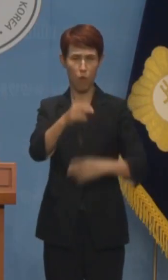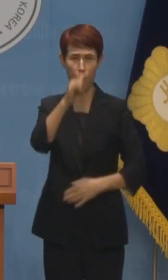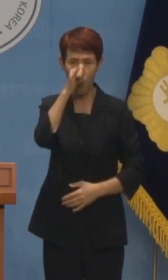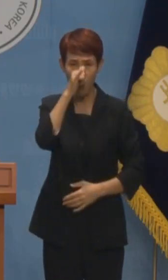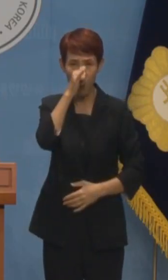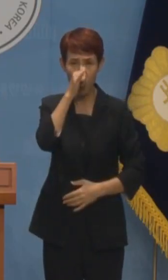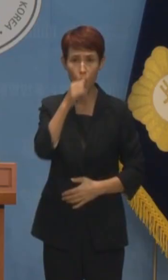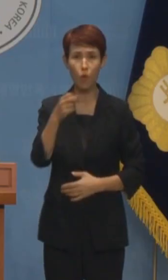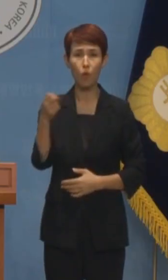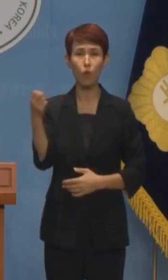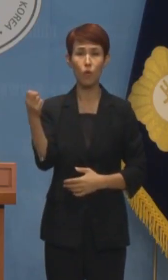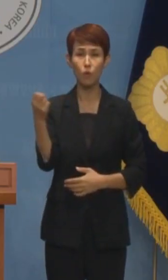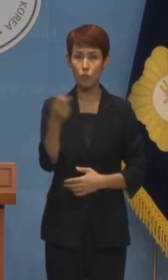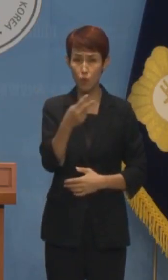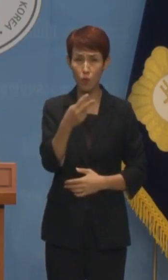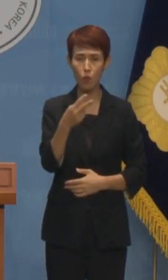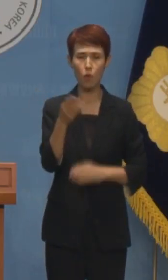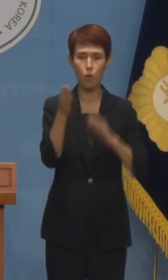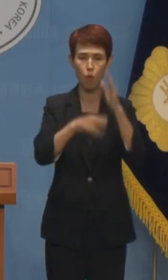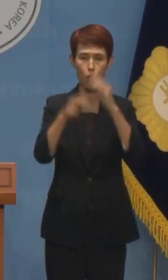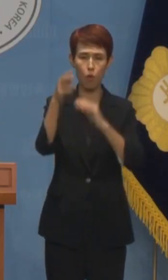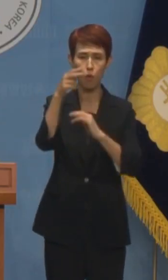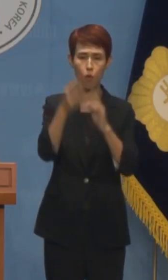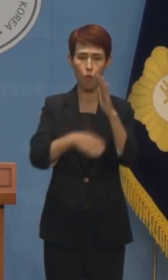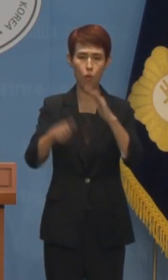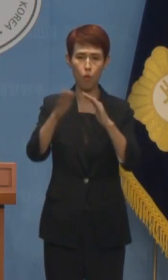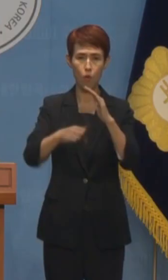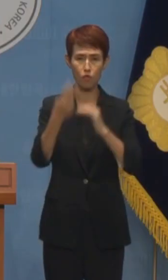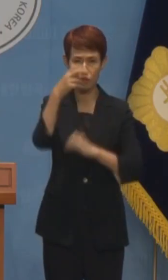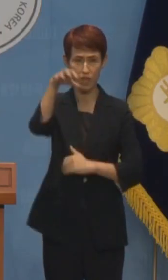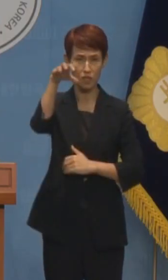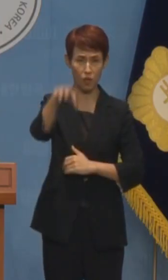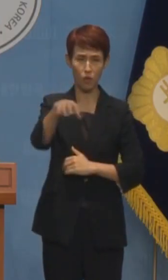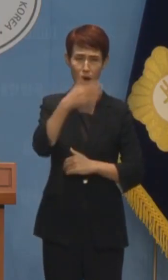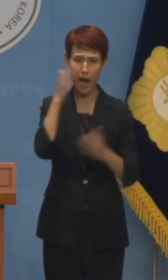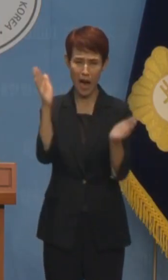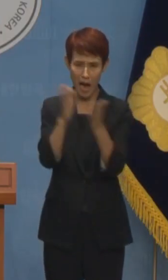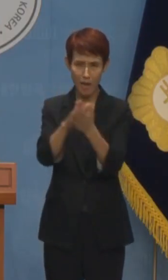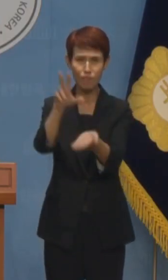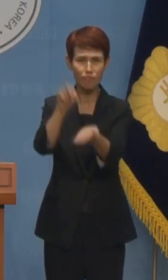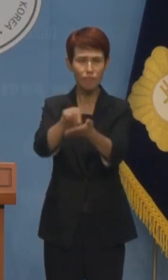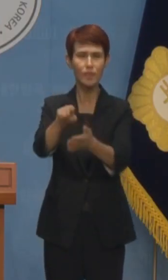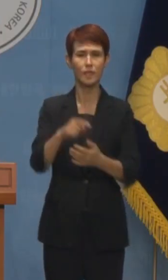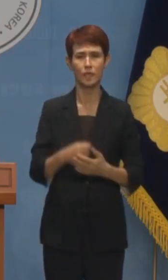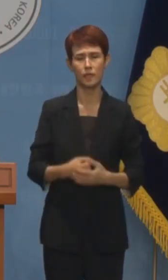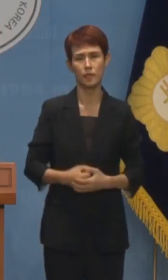이제는 거기에 공수처까지 가세한 형국입니다.